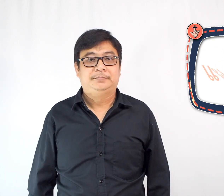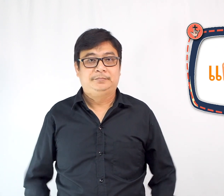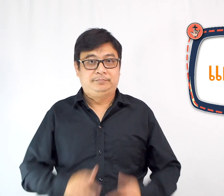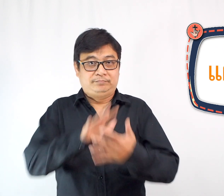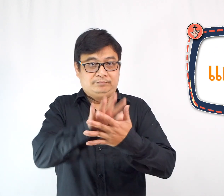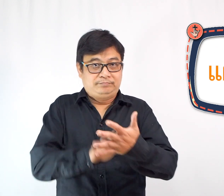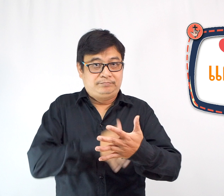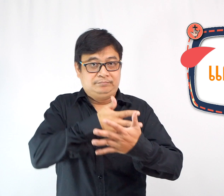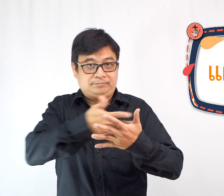ให้แผนการ